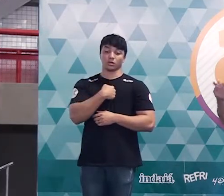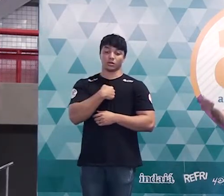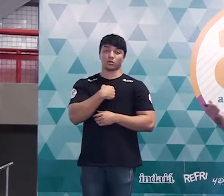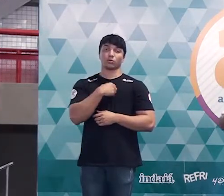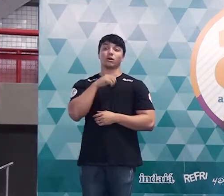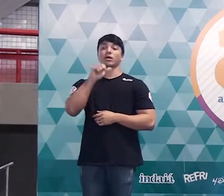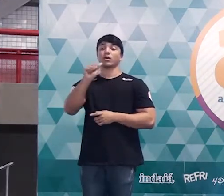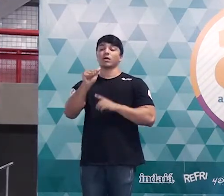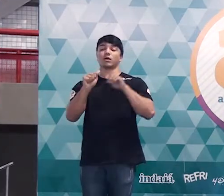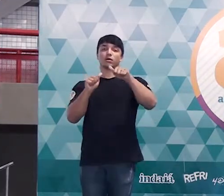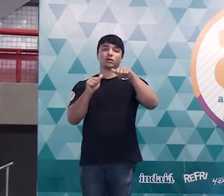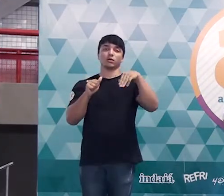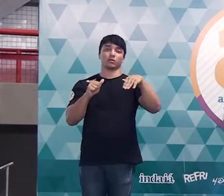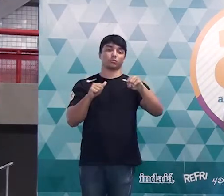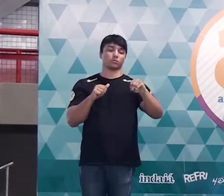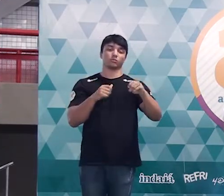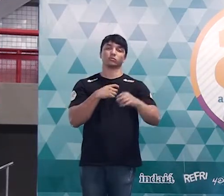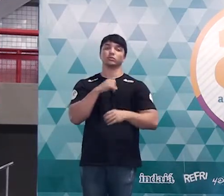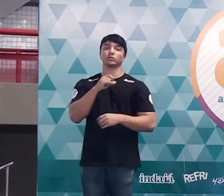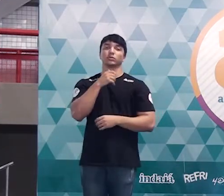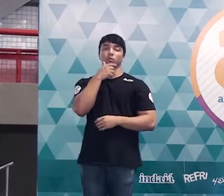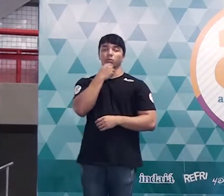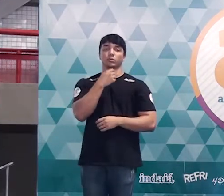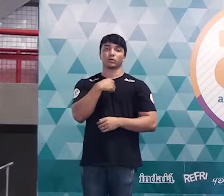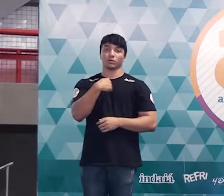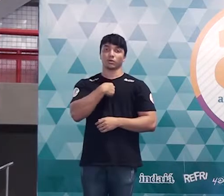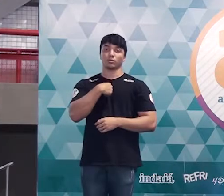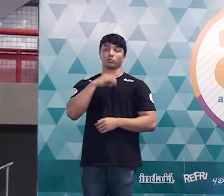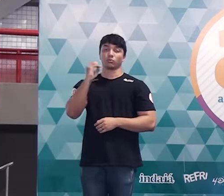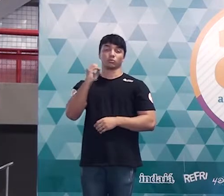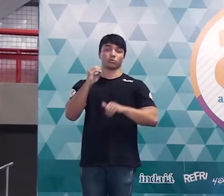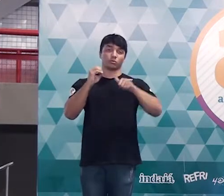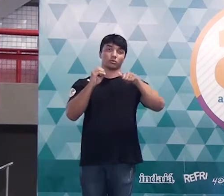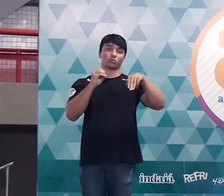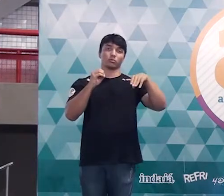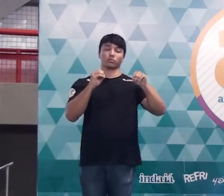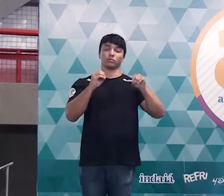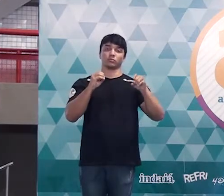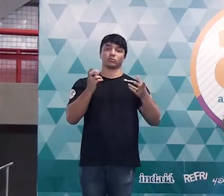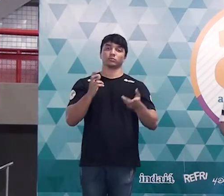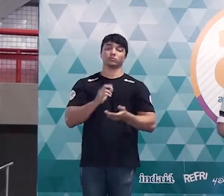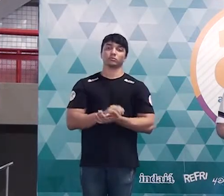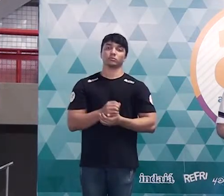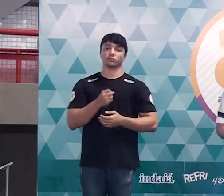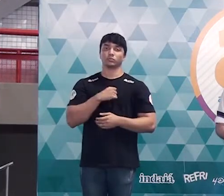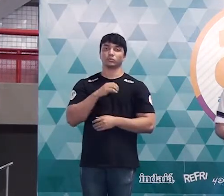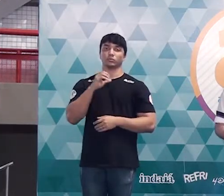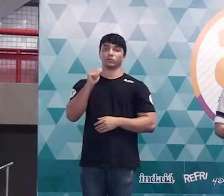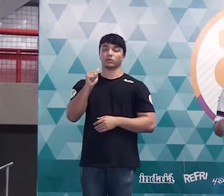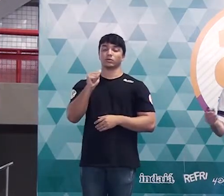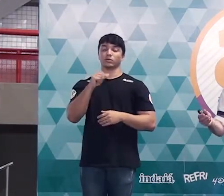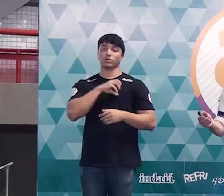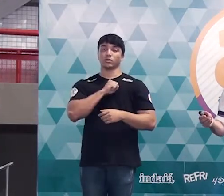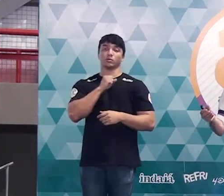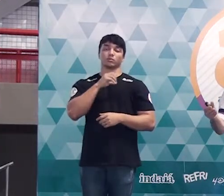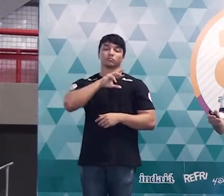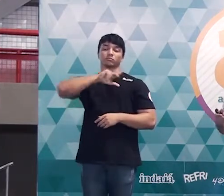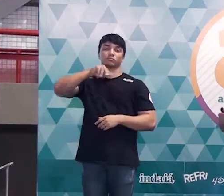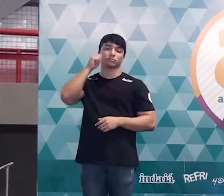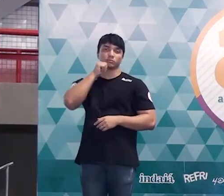a amo. Quem ama um homem? Eu o amo. Quem ama várias mulheres?